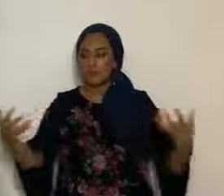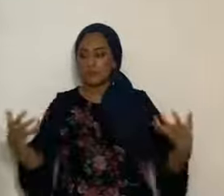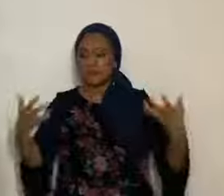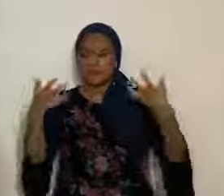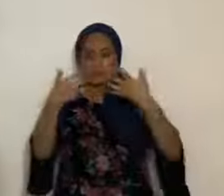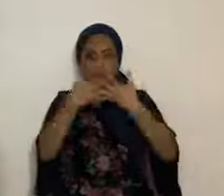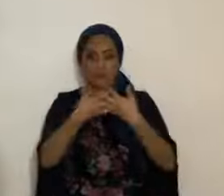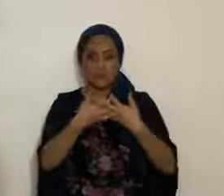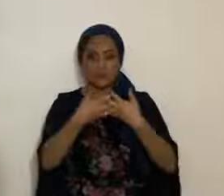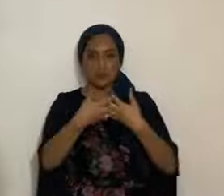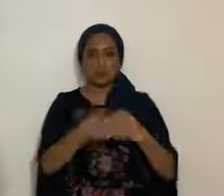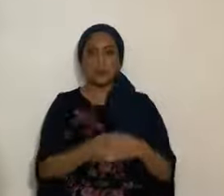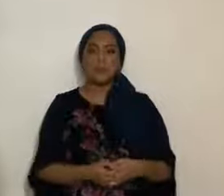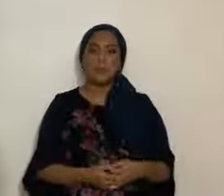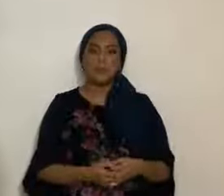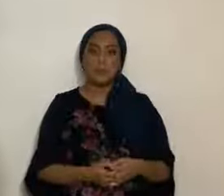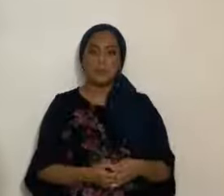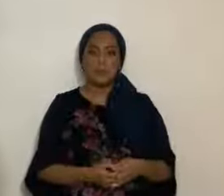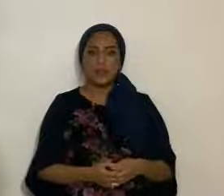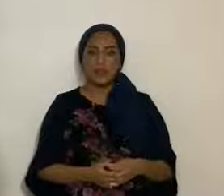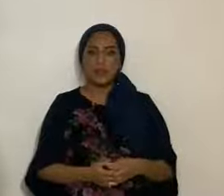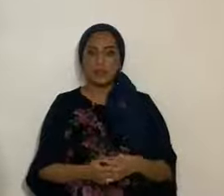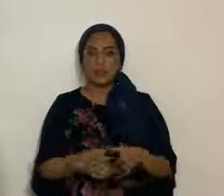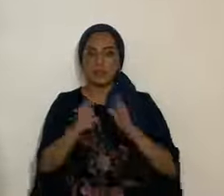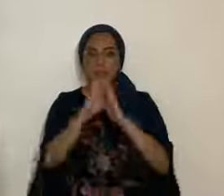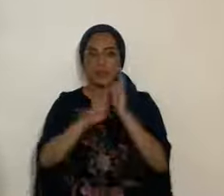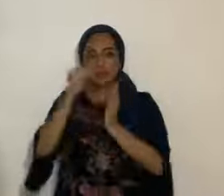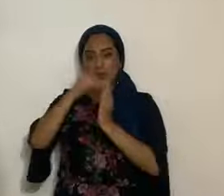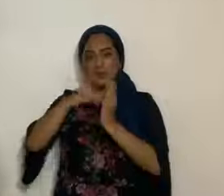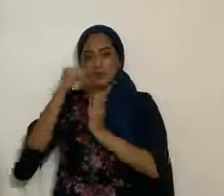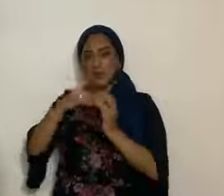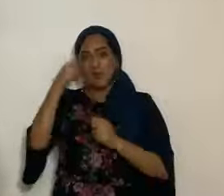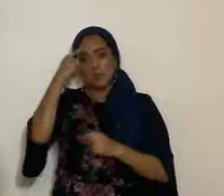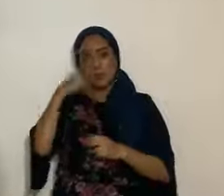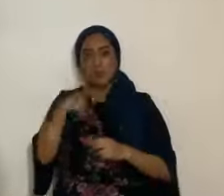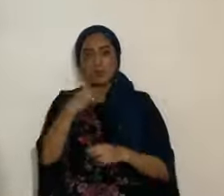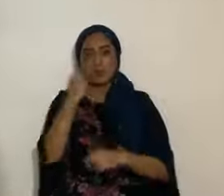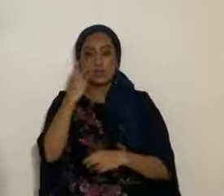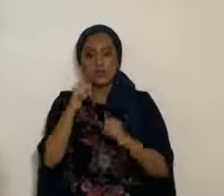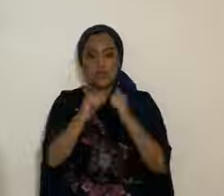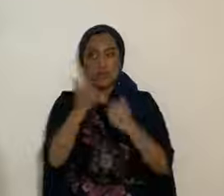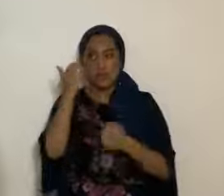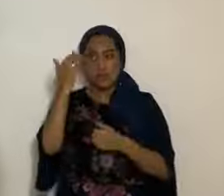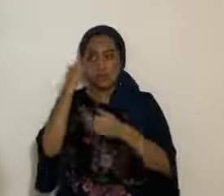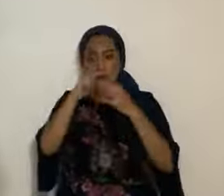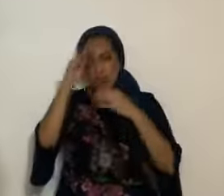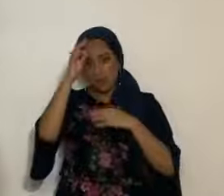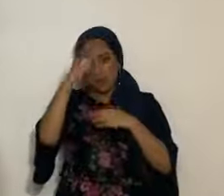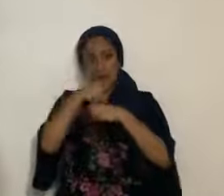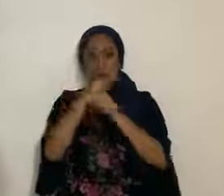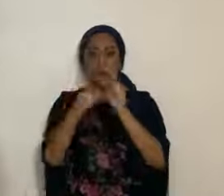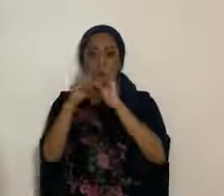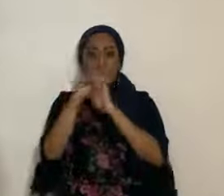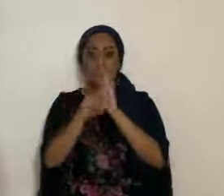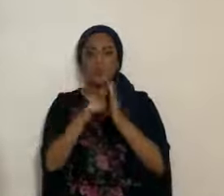vamos a ir uniendo precisamente esta escritura para que veamos cómo el Eterno hizo de Moisés el siervo que llegó a